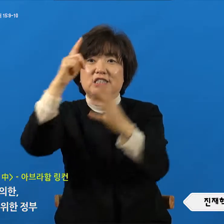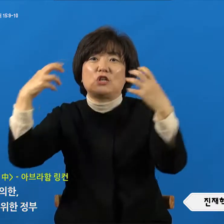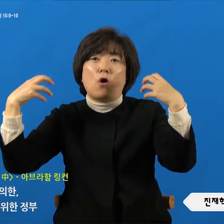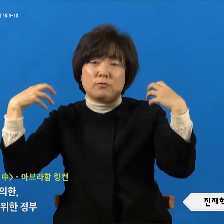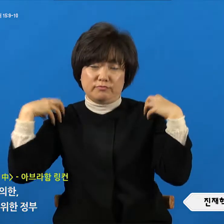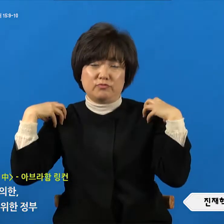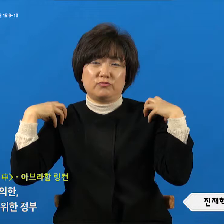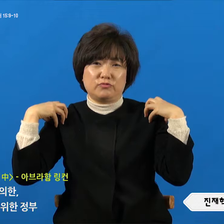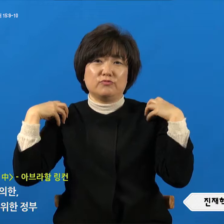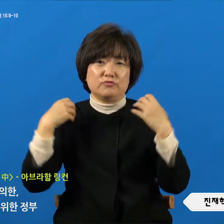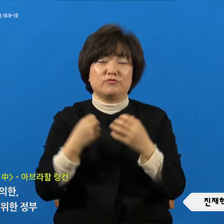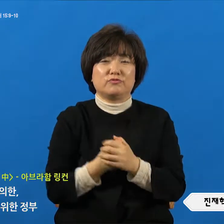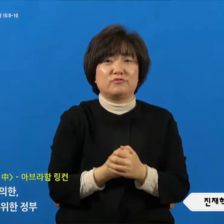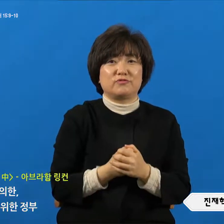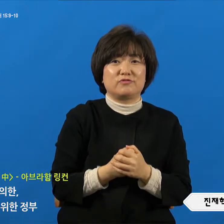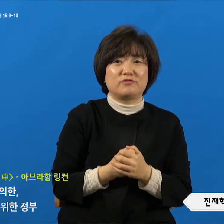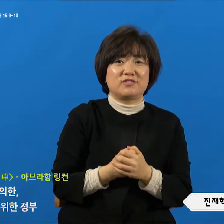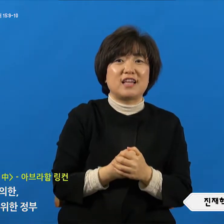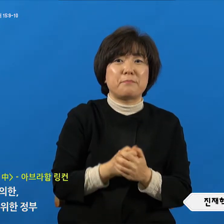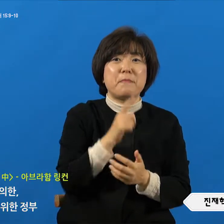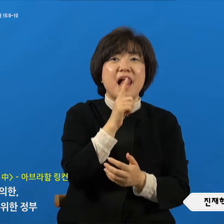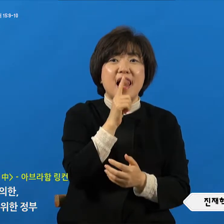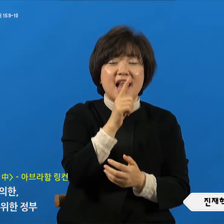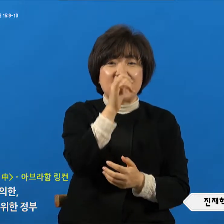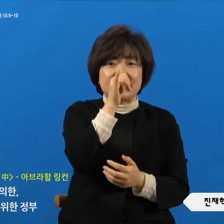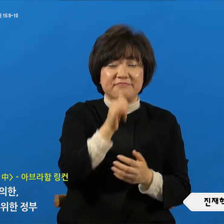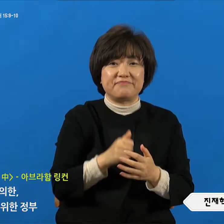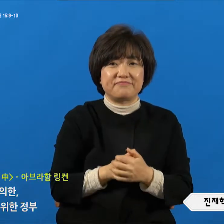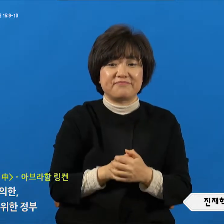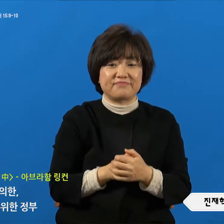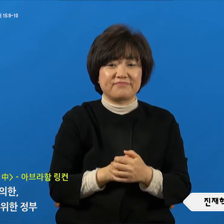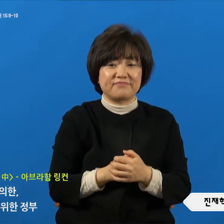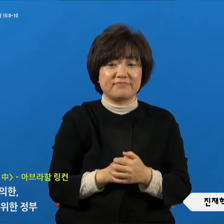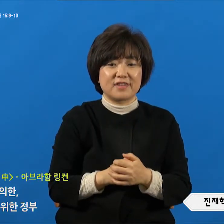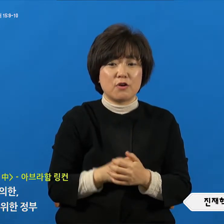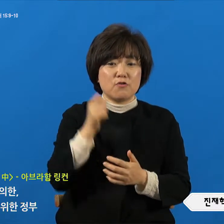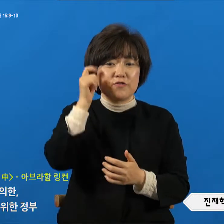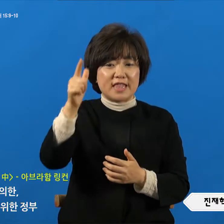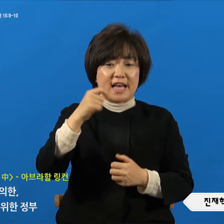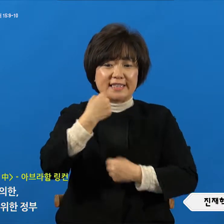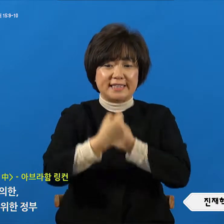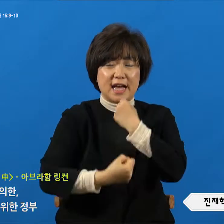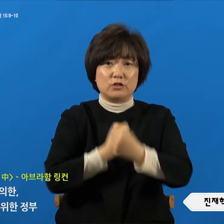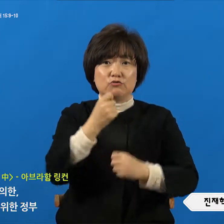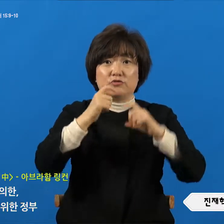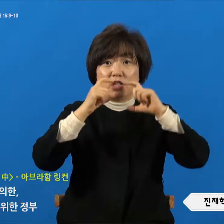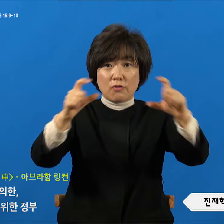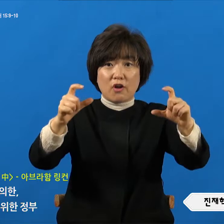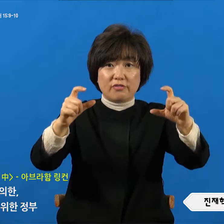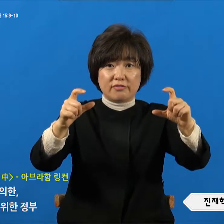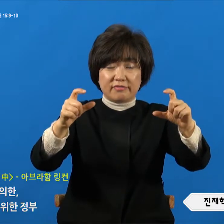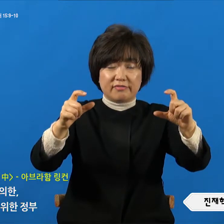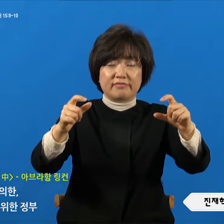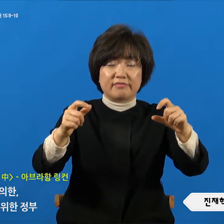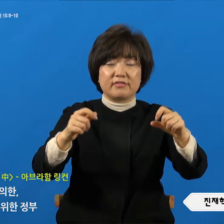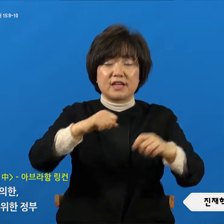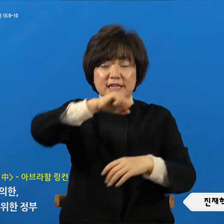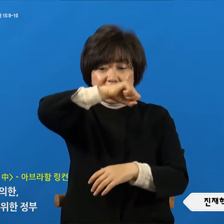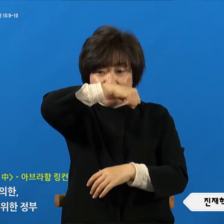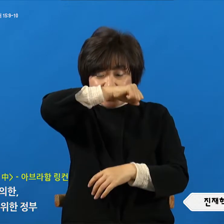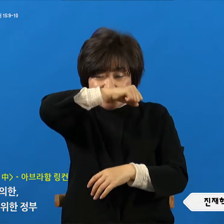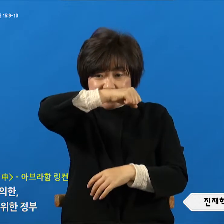the people, for the people. 그런 위대한 자유 선언을 하면서 노예 제도를